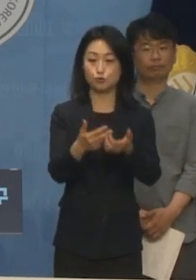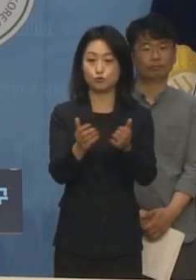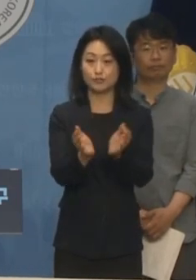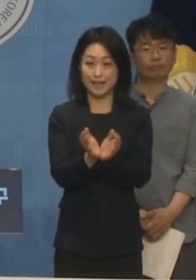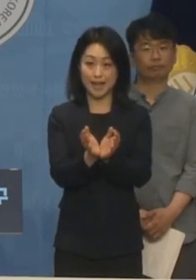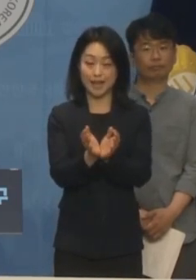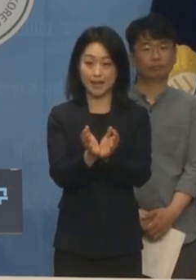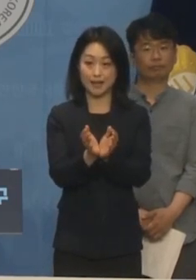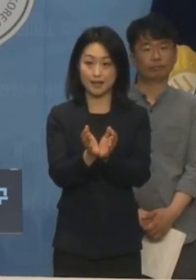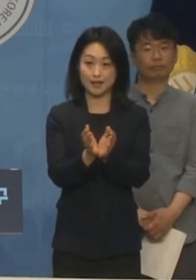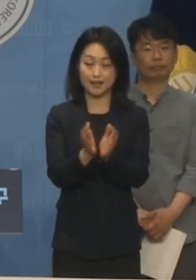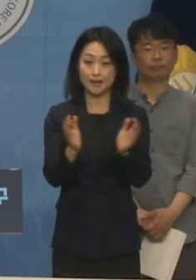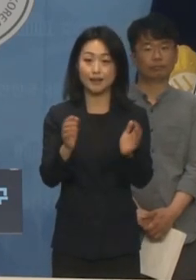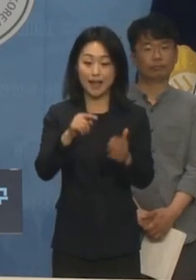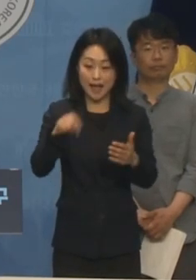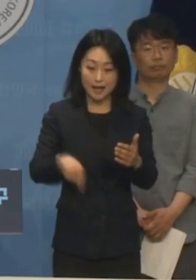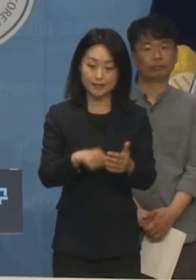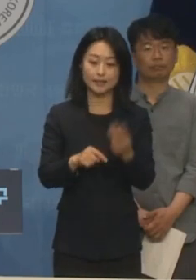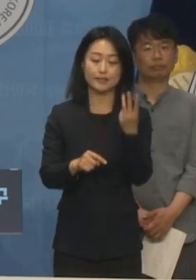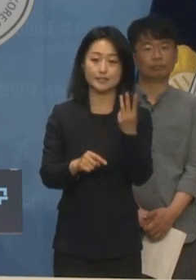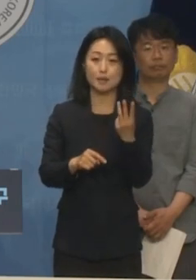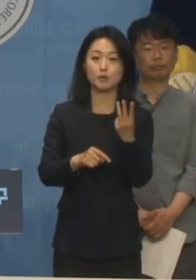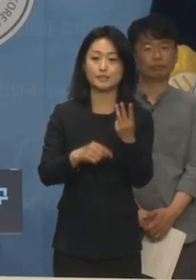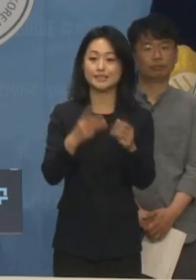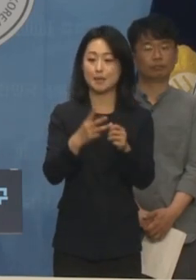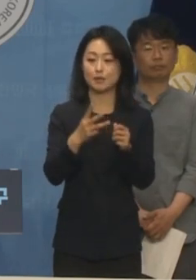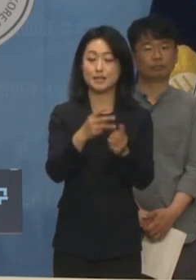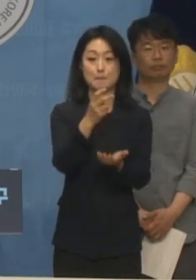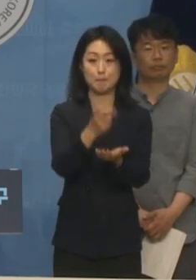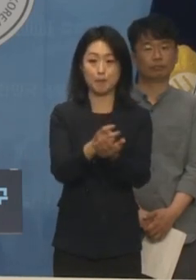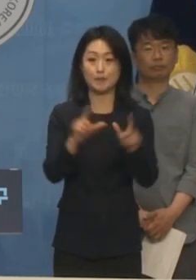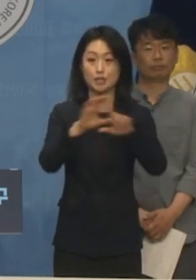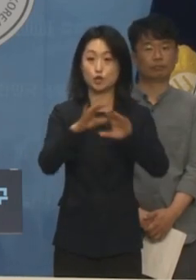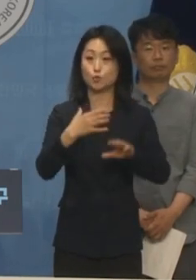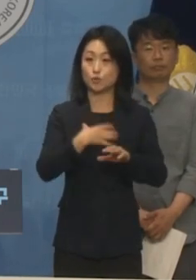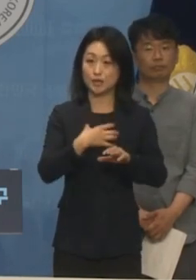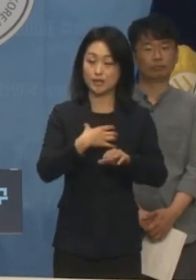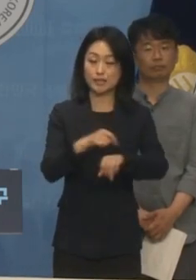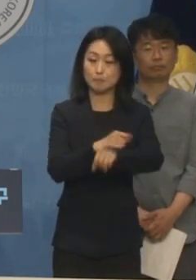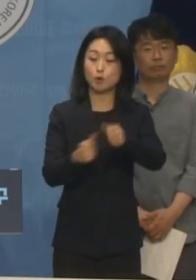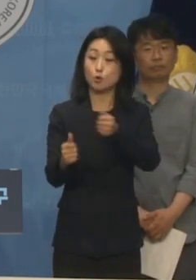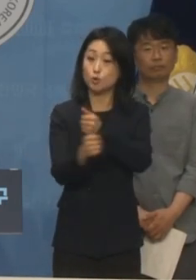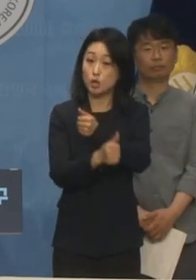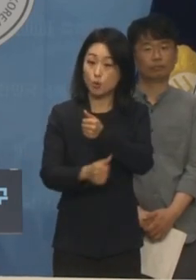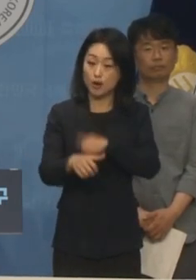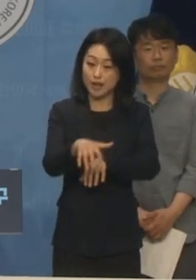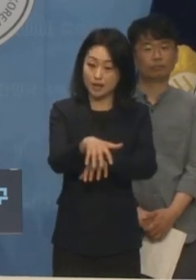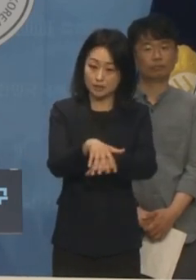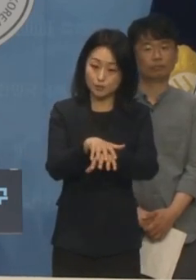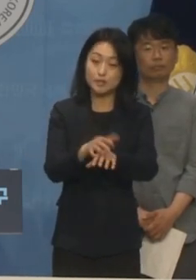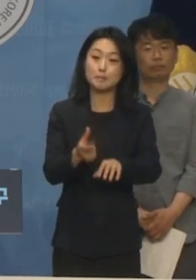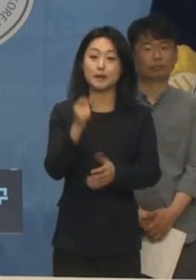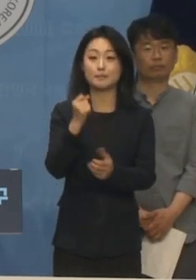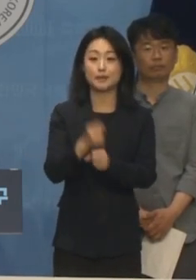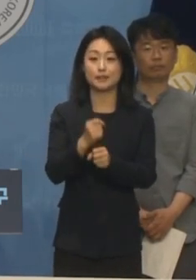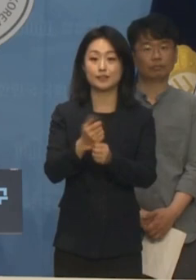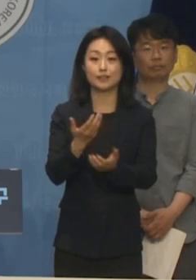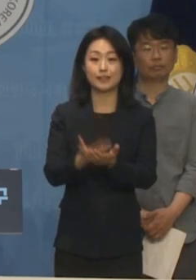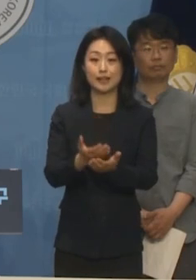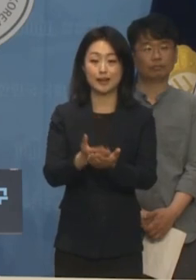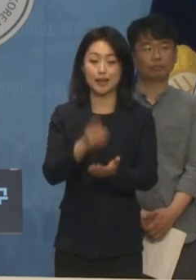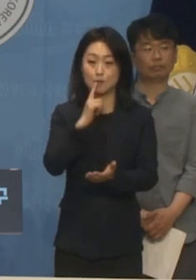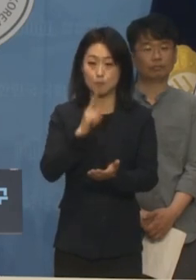예인선 3호 법안으로 준비한 국회 기후위기 특별위원회 구성 촉구 결의안을 국민